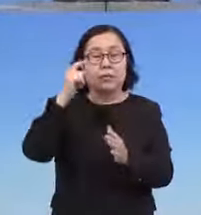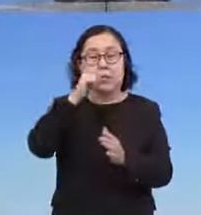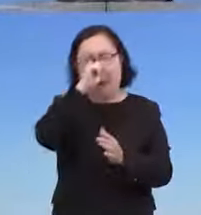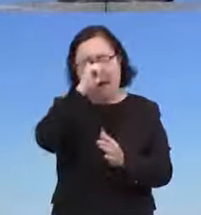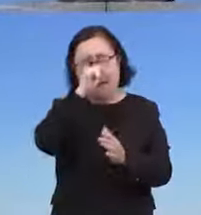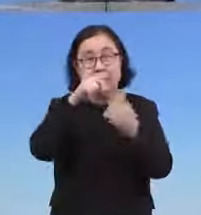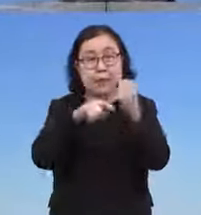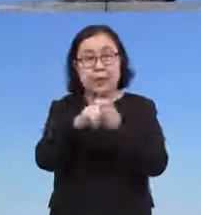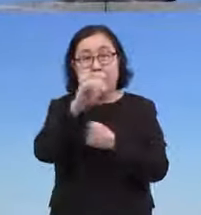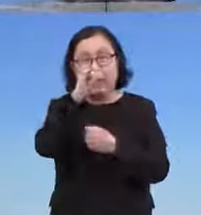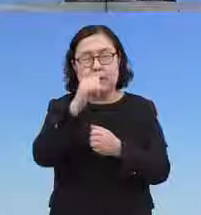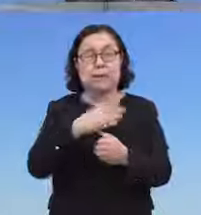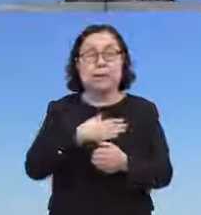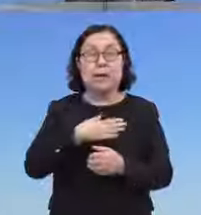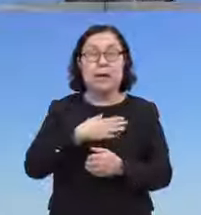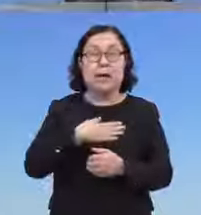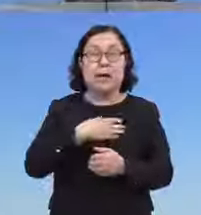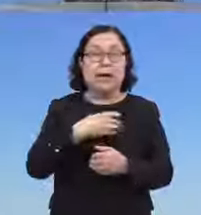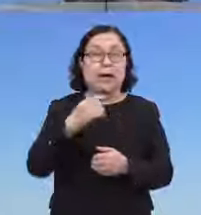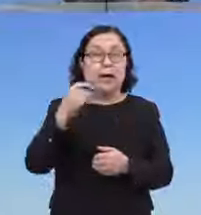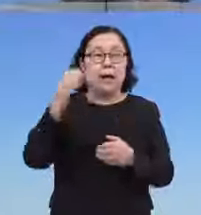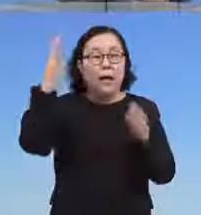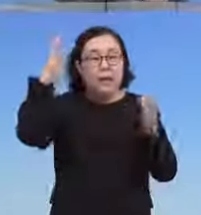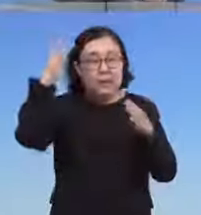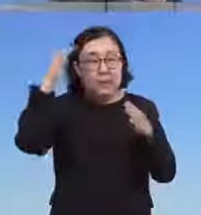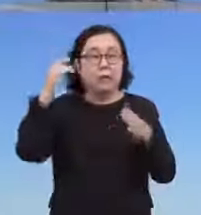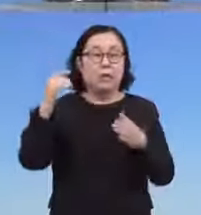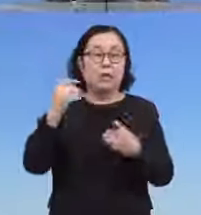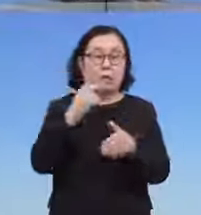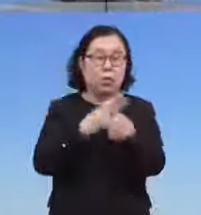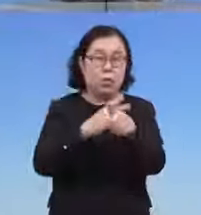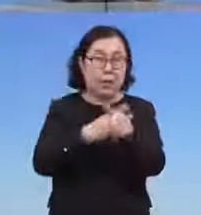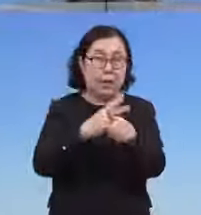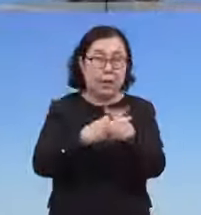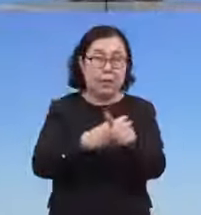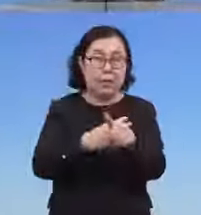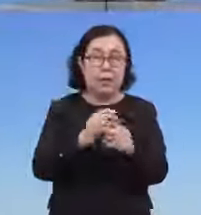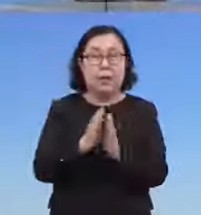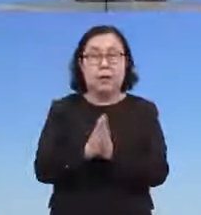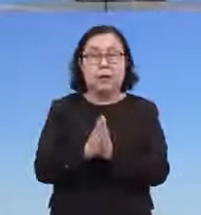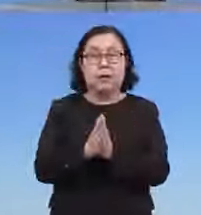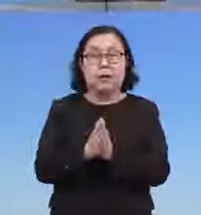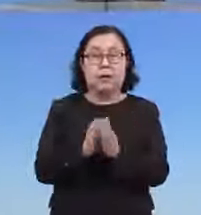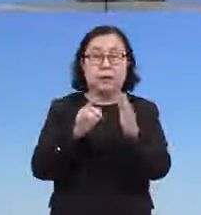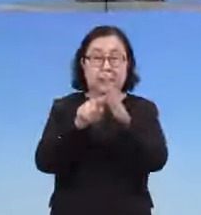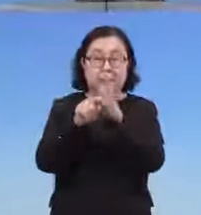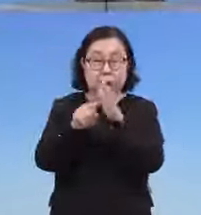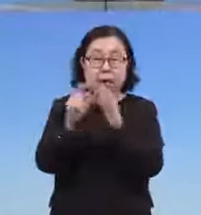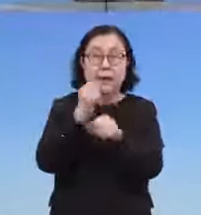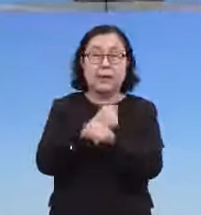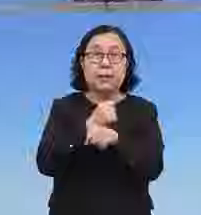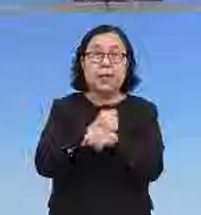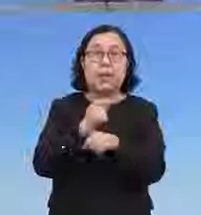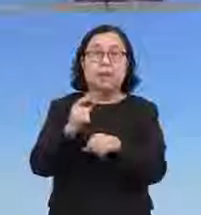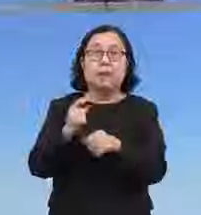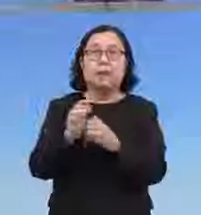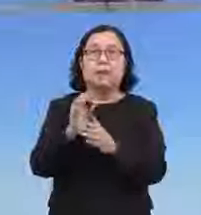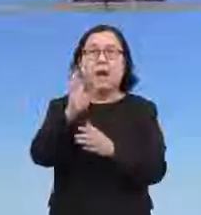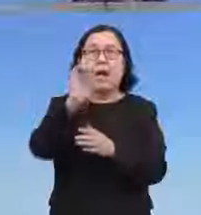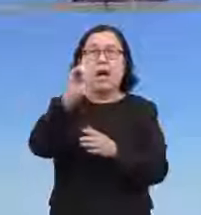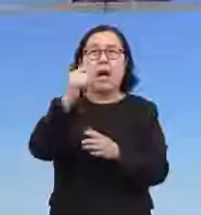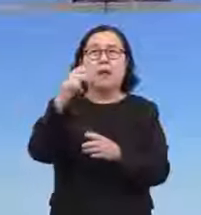신방도 해야 되지만 이제 교사들 신방도 해야 되는데요. 이분은 이제 그 당시로 병원이 경기도 안산에